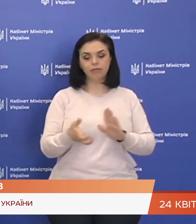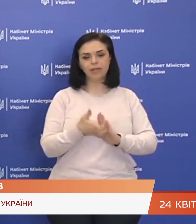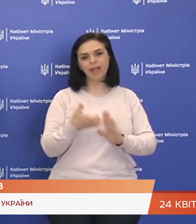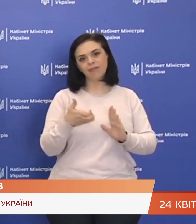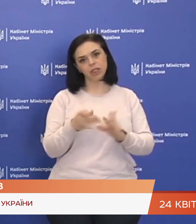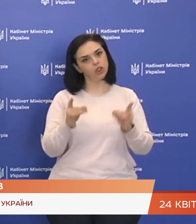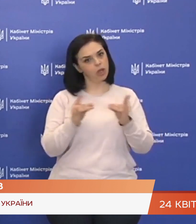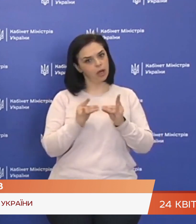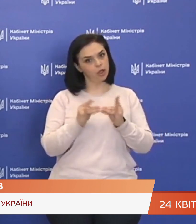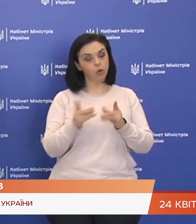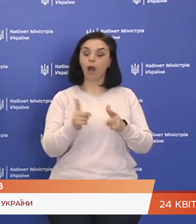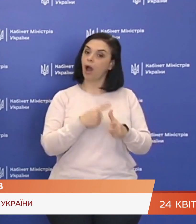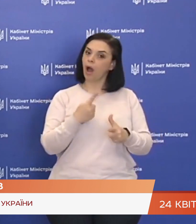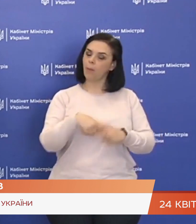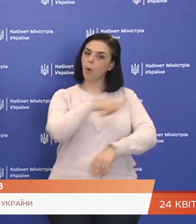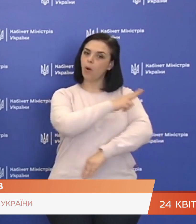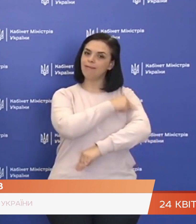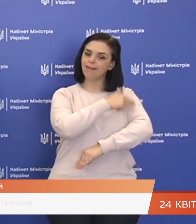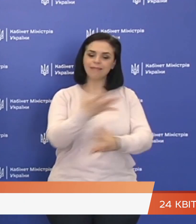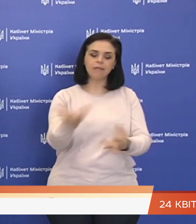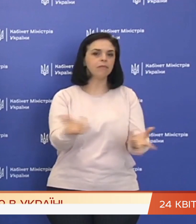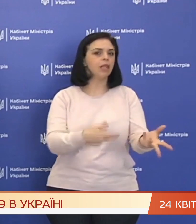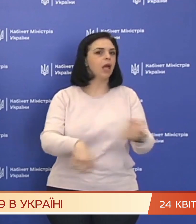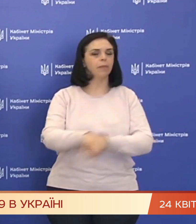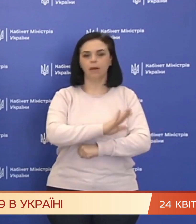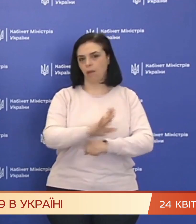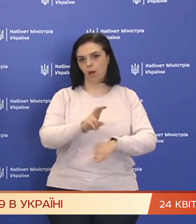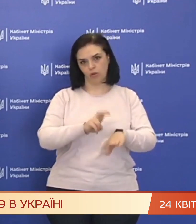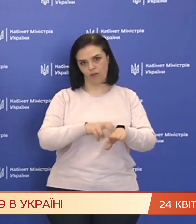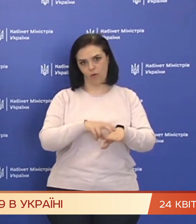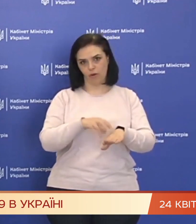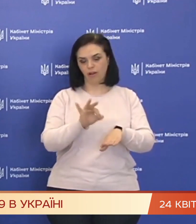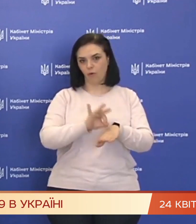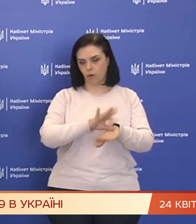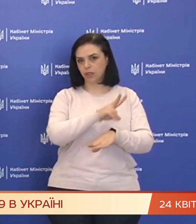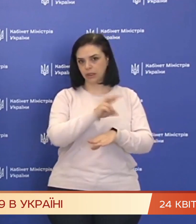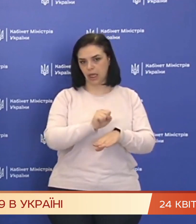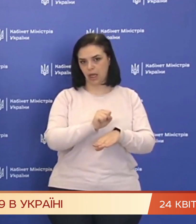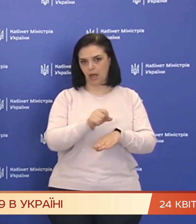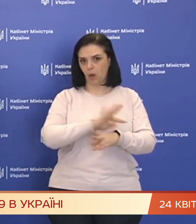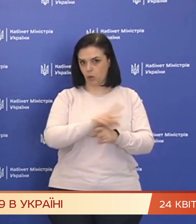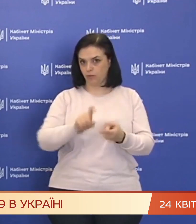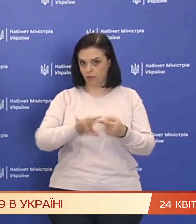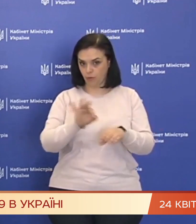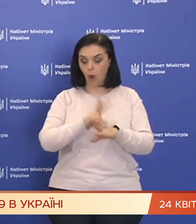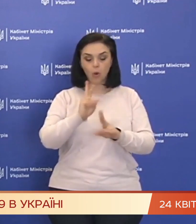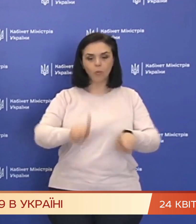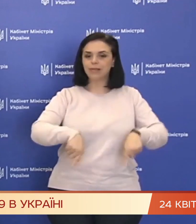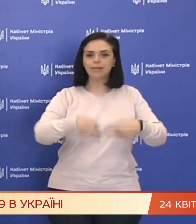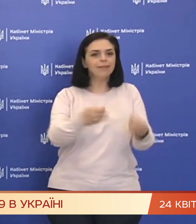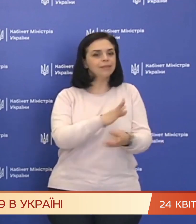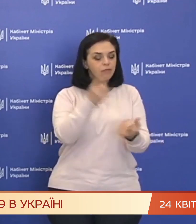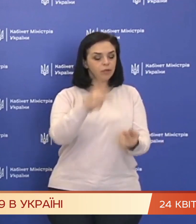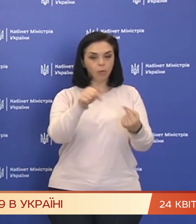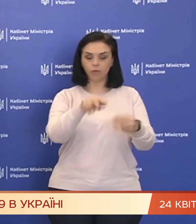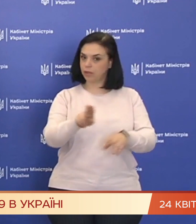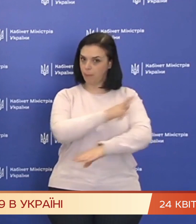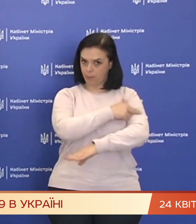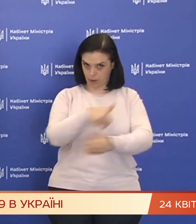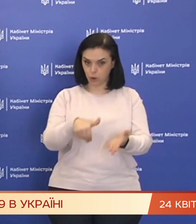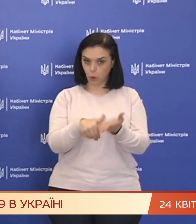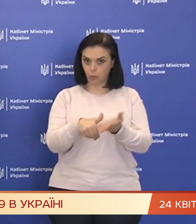вистачає ліжок, або лікарні не приймають хворих на коронавірусну хворобу, або комусь не надається відповідна